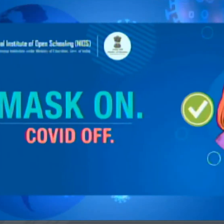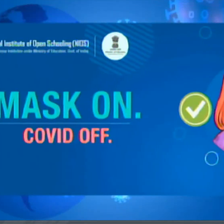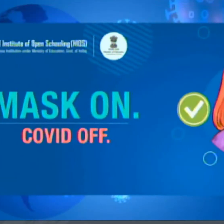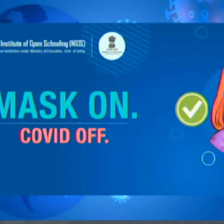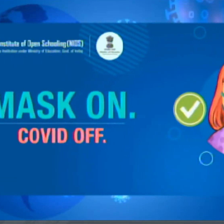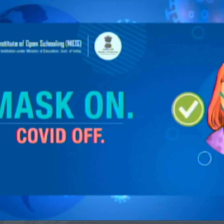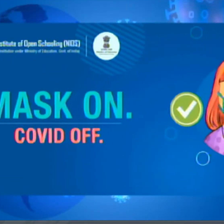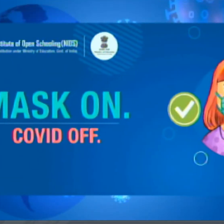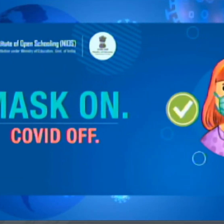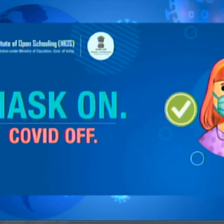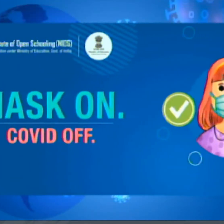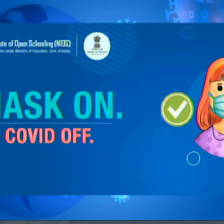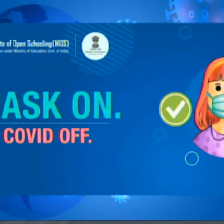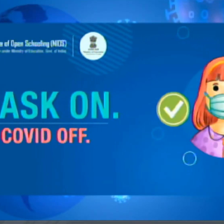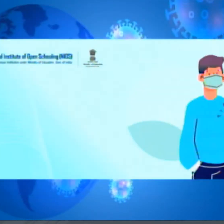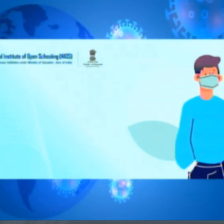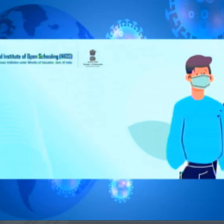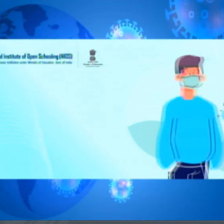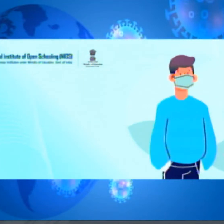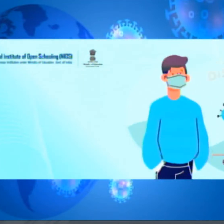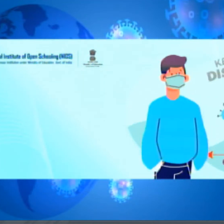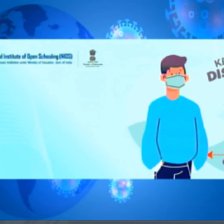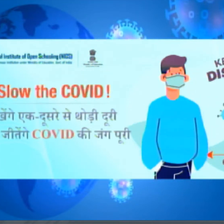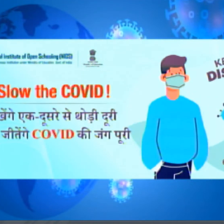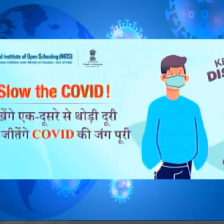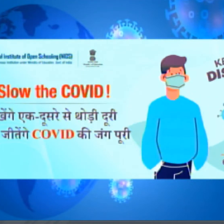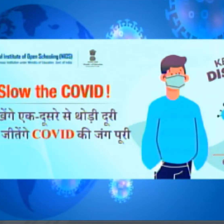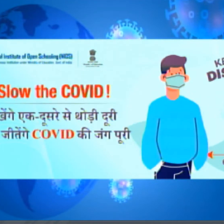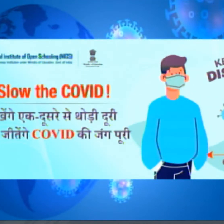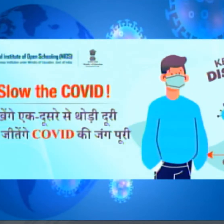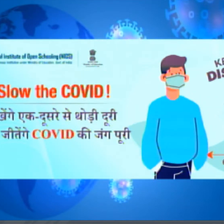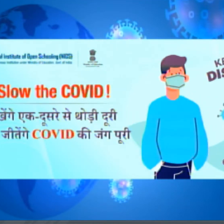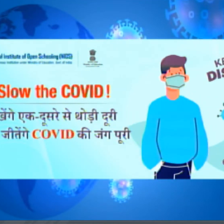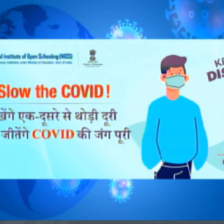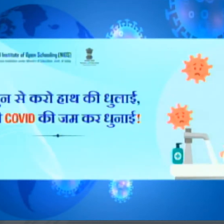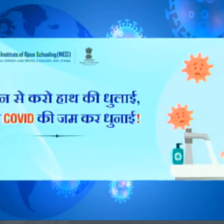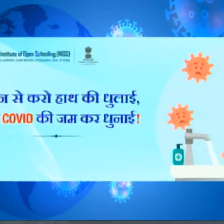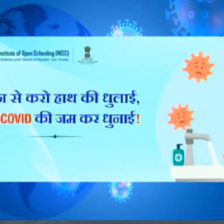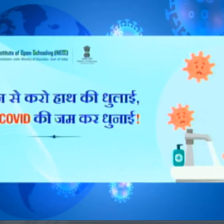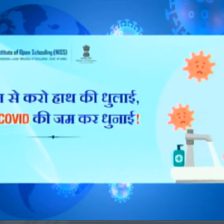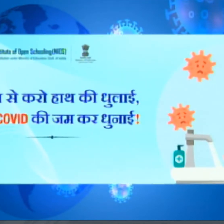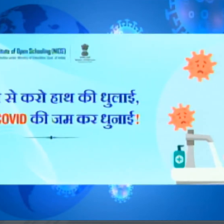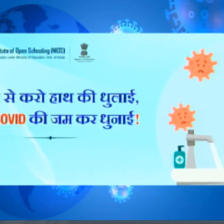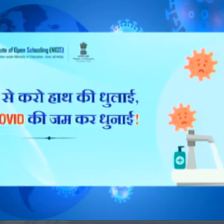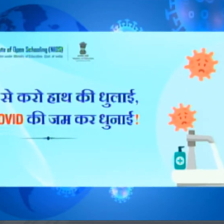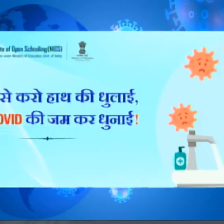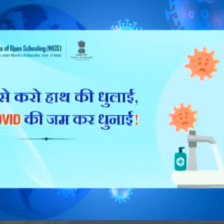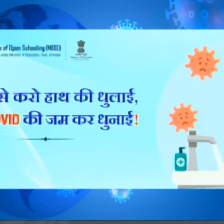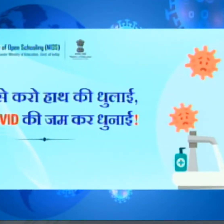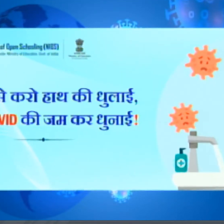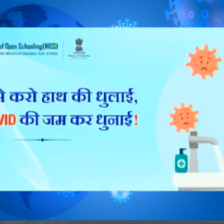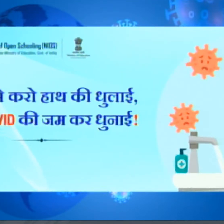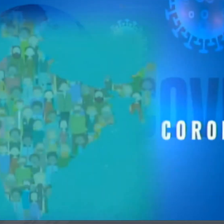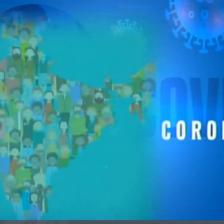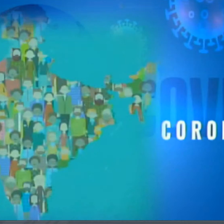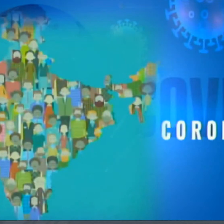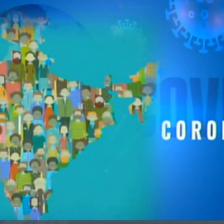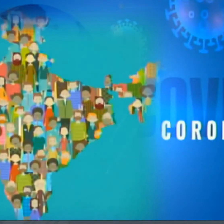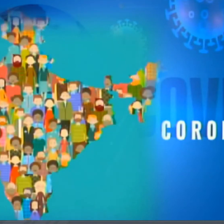लगाकर निकलें घर से बाहर, 2 गज दूरी बनाकर करें नमस्कार, हाथों को धोएं दिन में बार बार, तभी